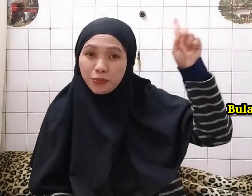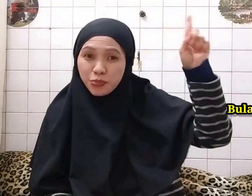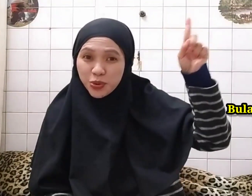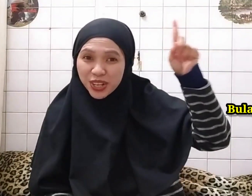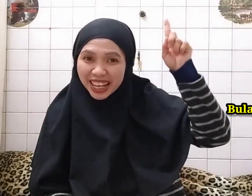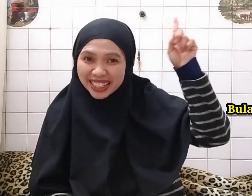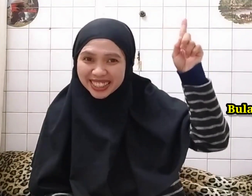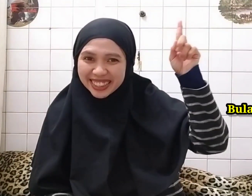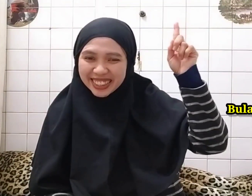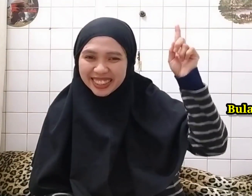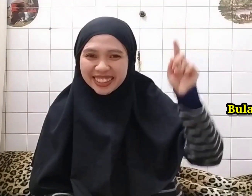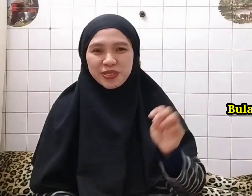bulan,